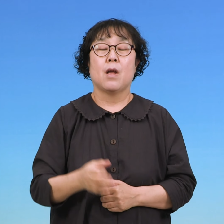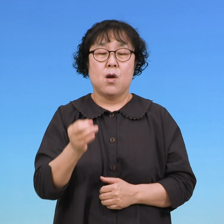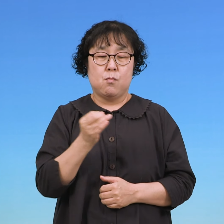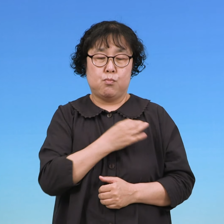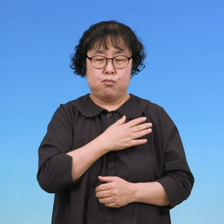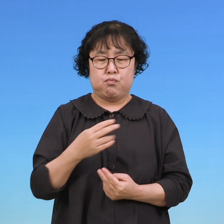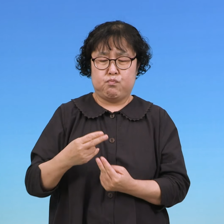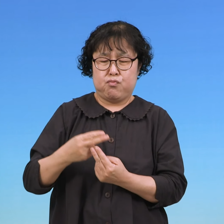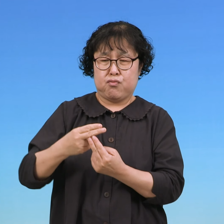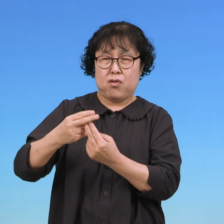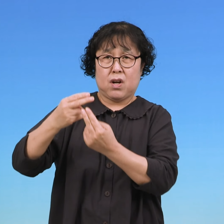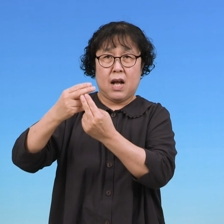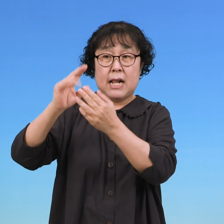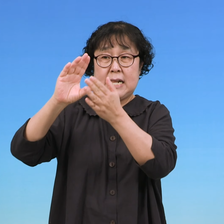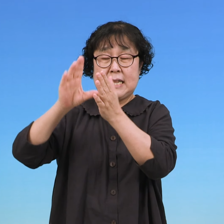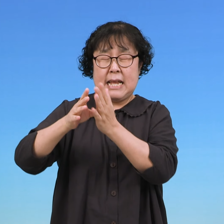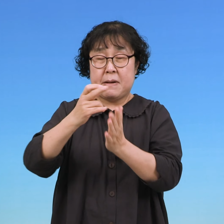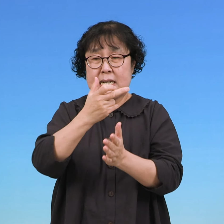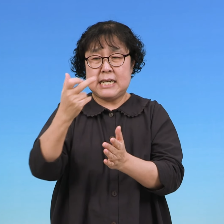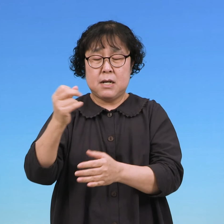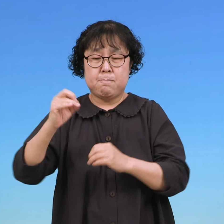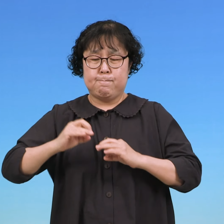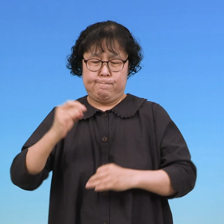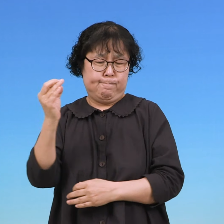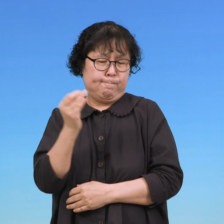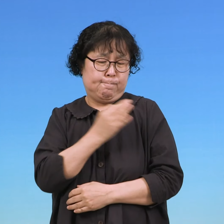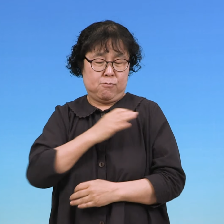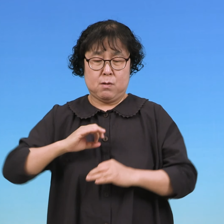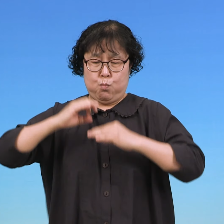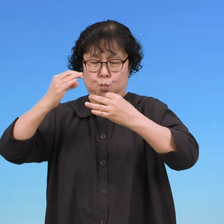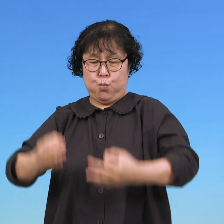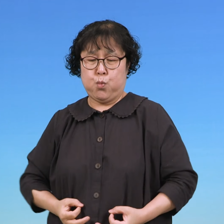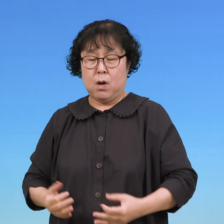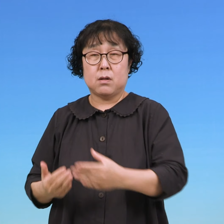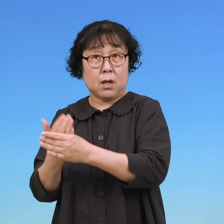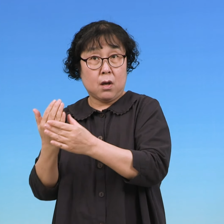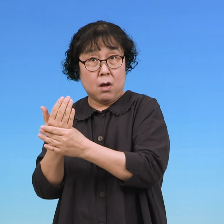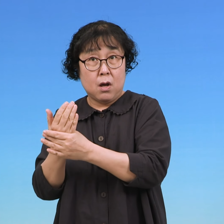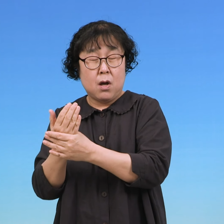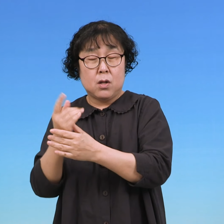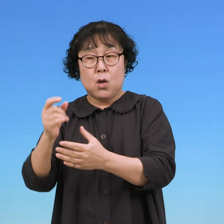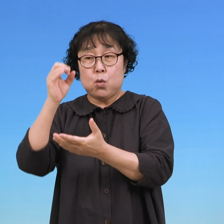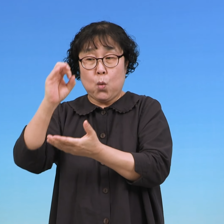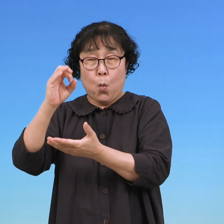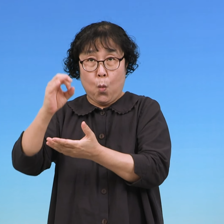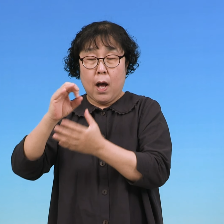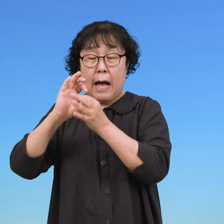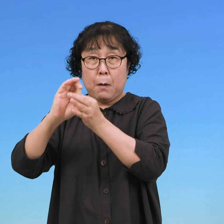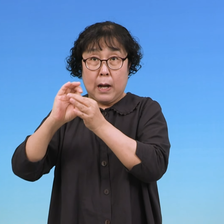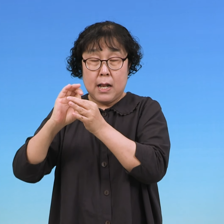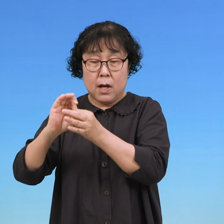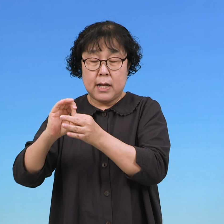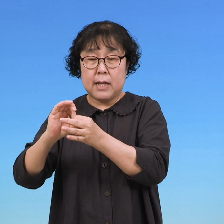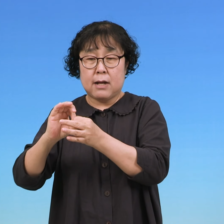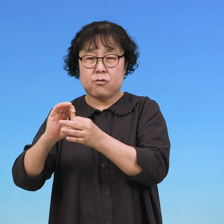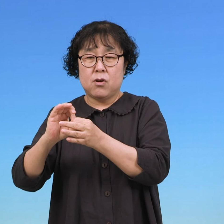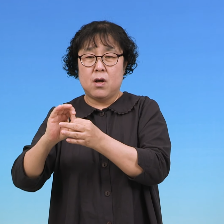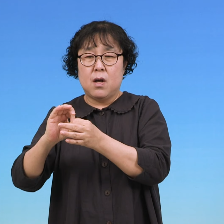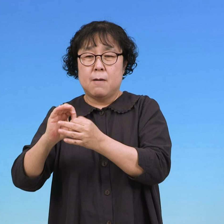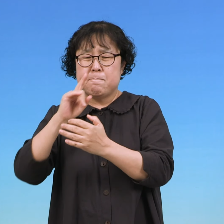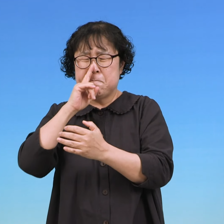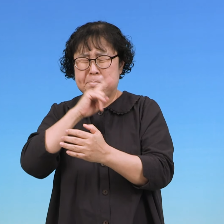부를 축적하는 과정에서 대지주가 나타나고 큰 부자들이 생기고 그리고는 이 돈과 관련한 부정부패가